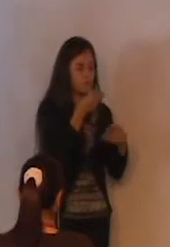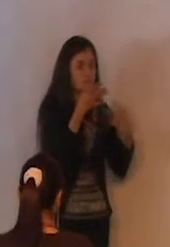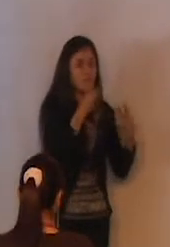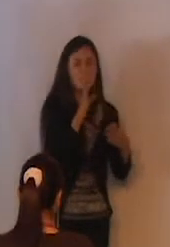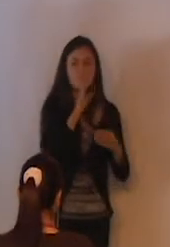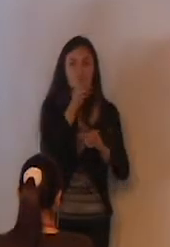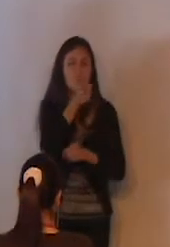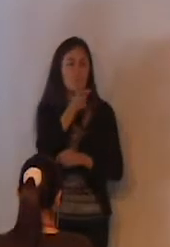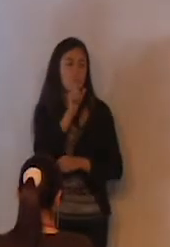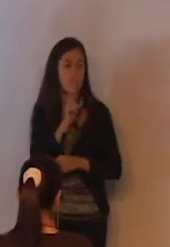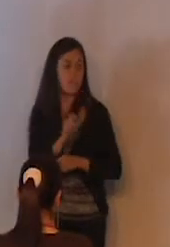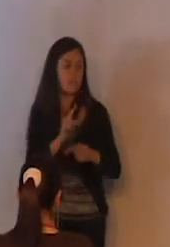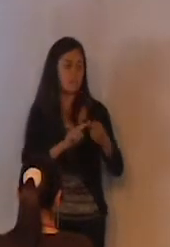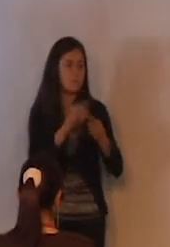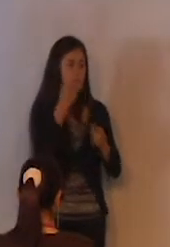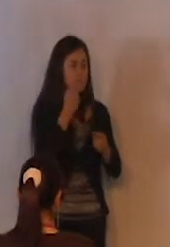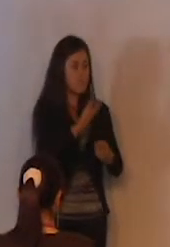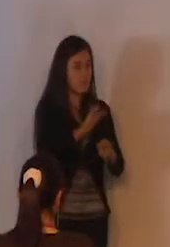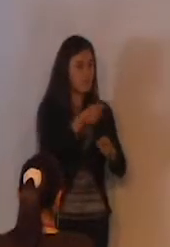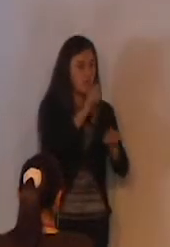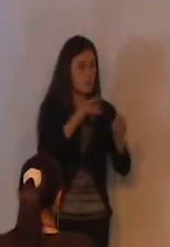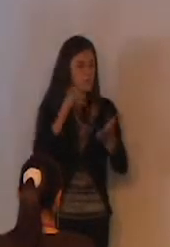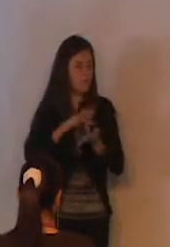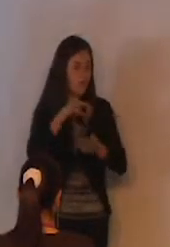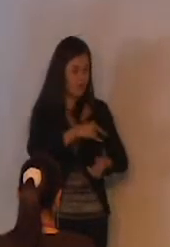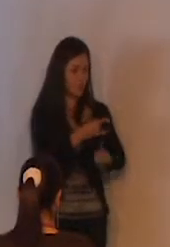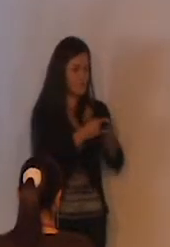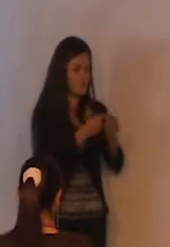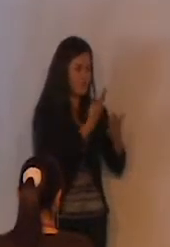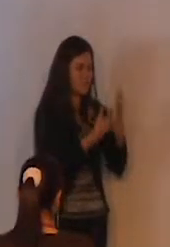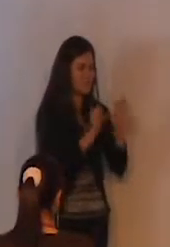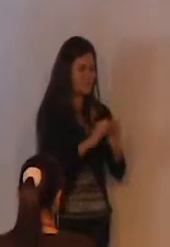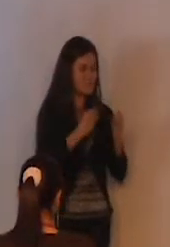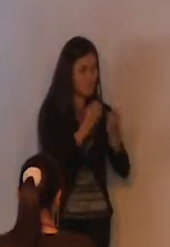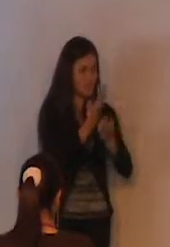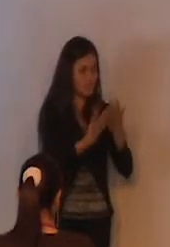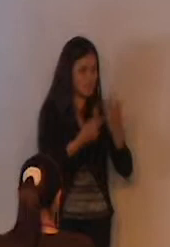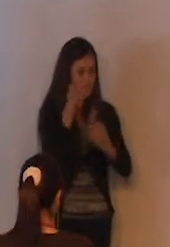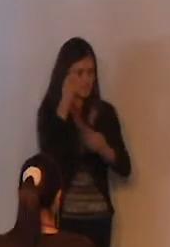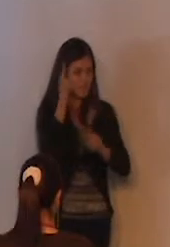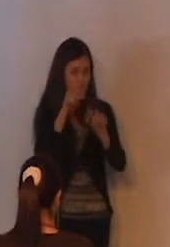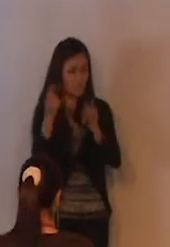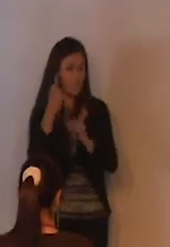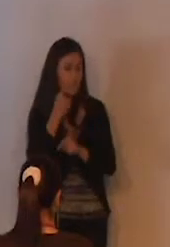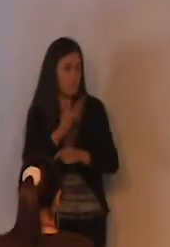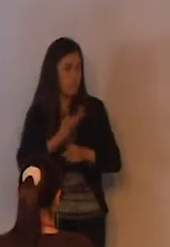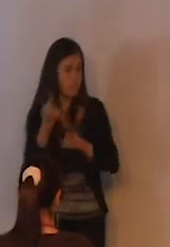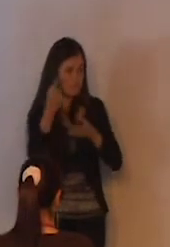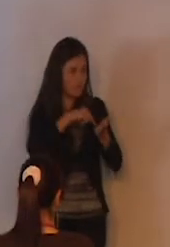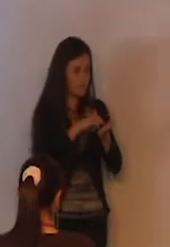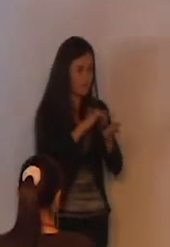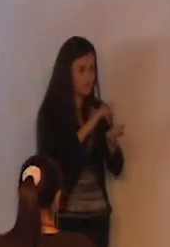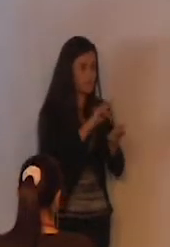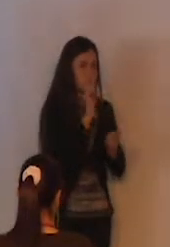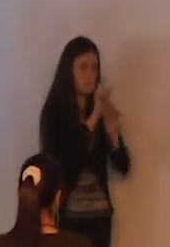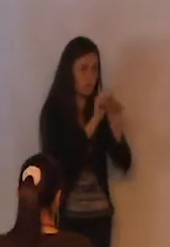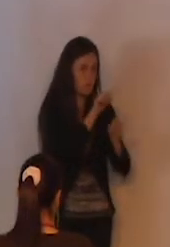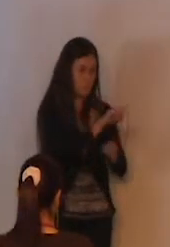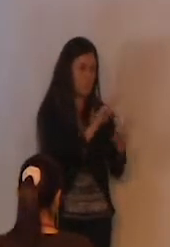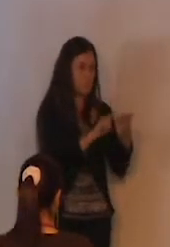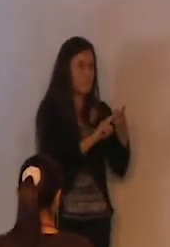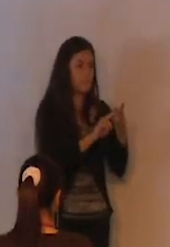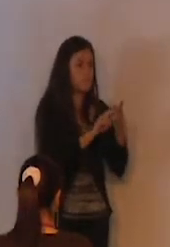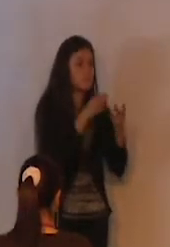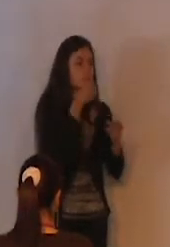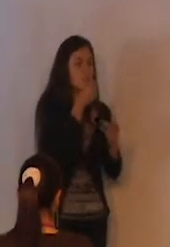se realizaron a los padres que asisten a la sala de mamás, especialmente cerca de la universidad. El cuestionario digital